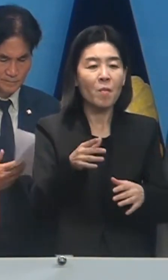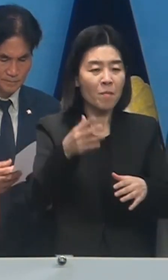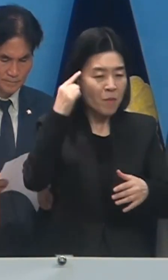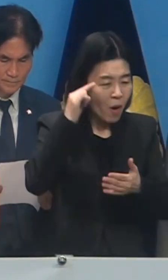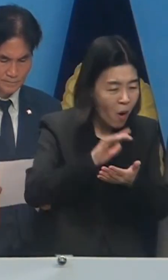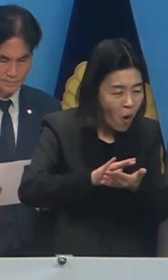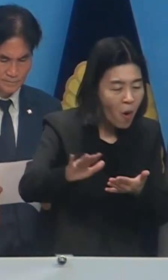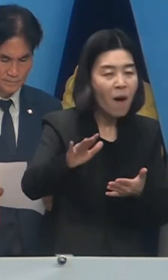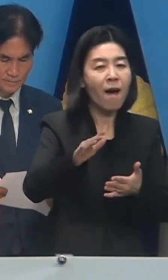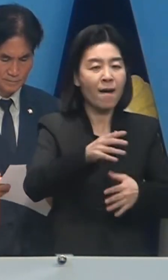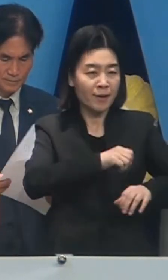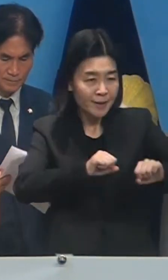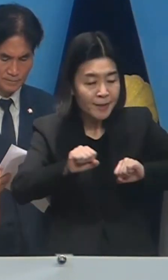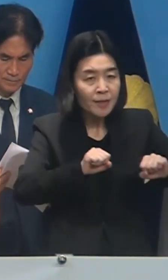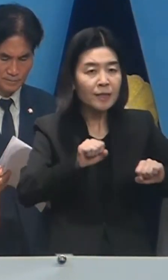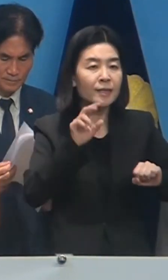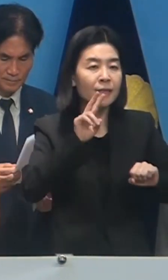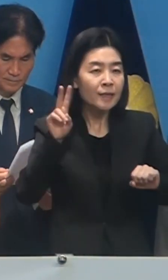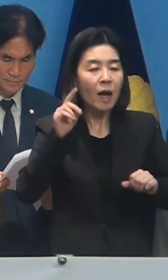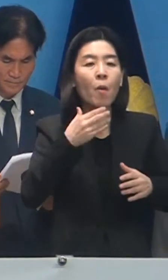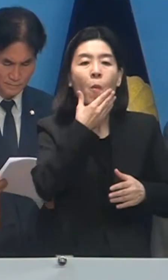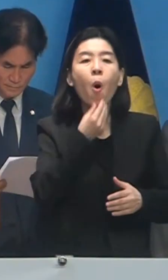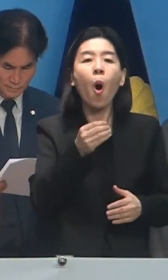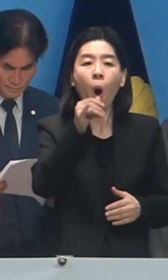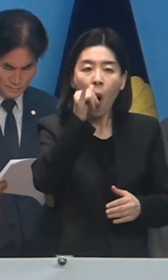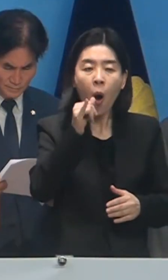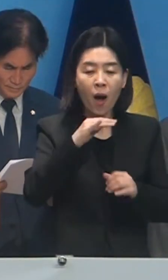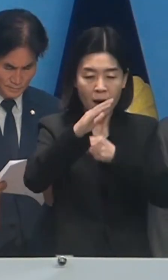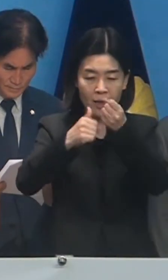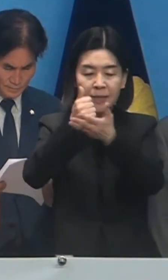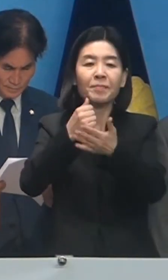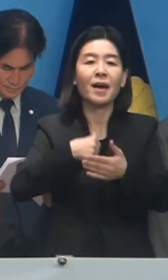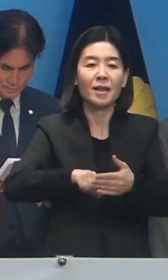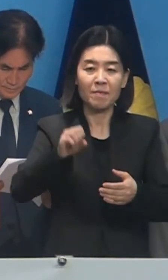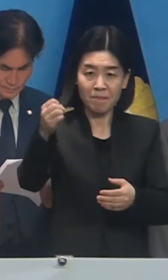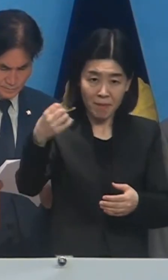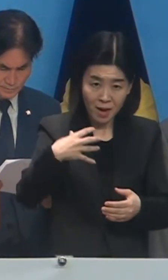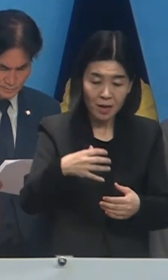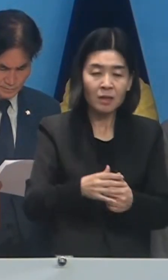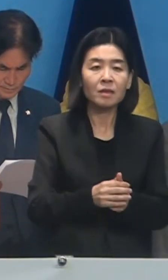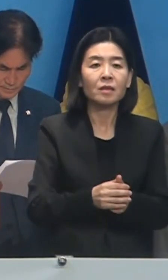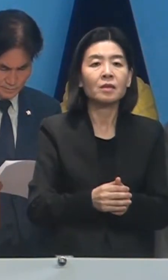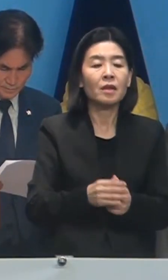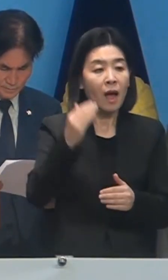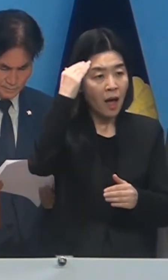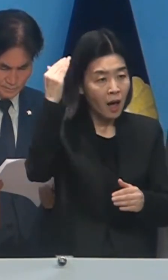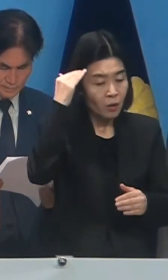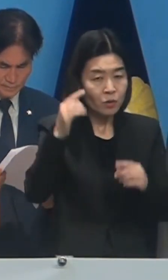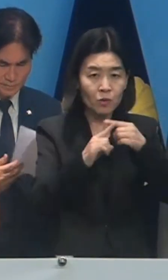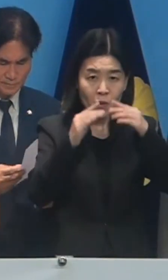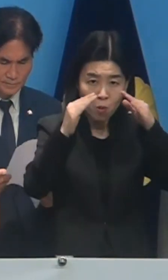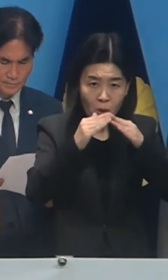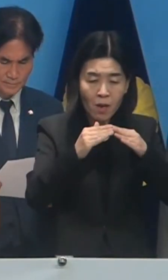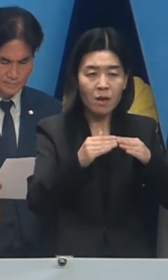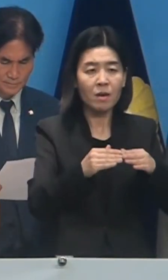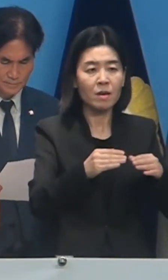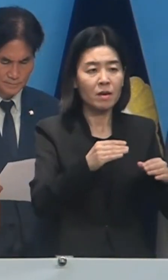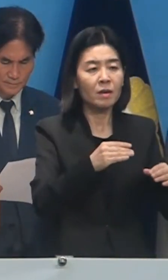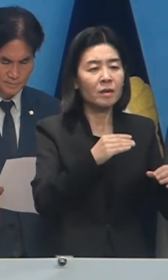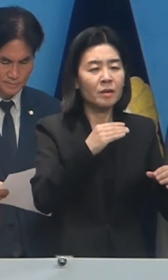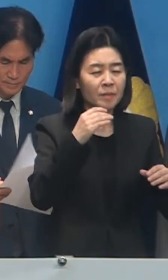하나님의 아들이라 일컬음을 받을 것이라고 말씀하셨습니다. 분단 이후 한국교회는 80년을